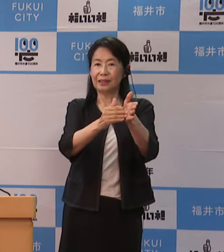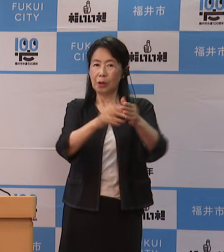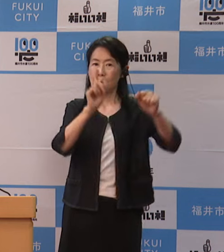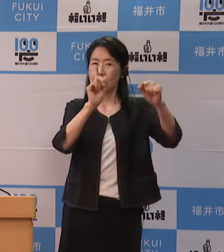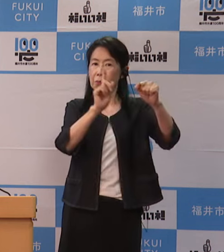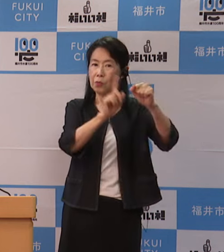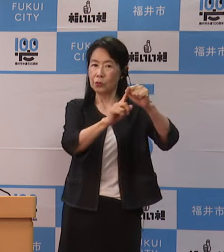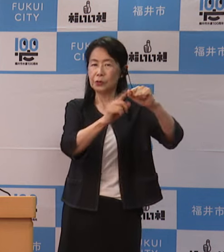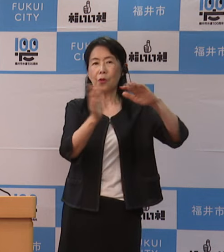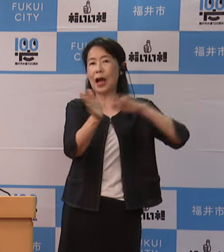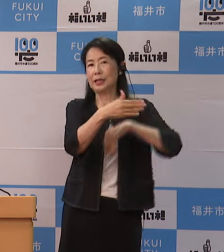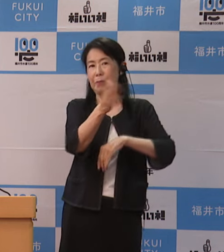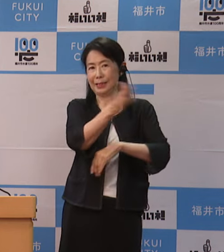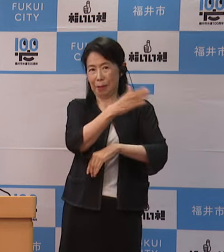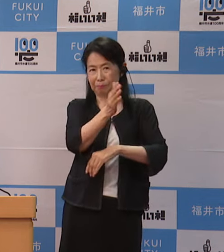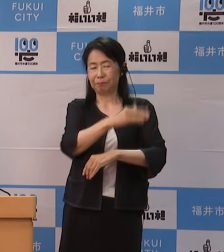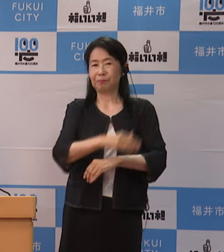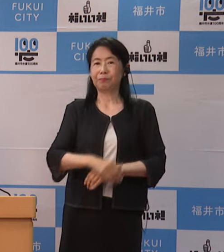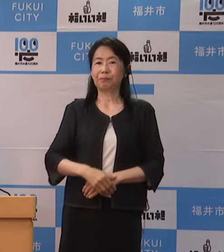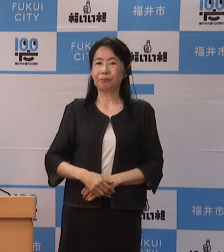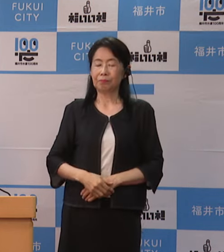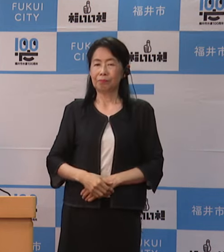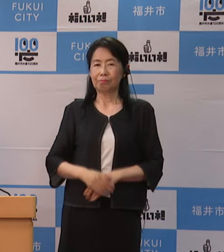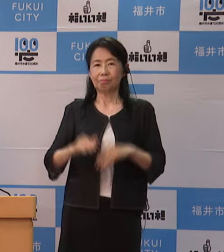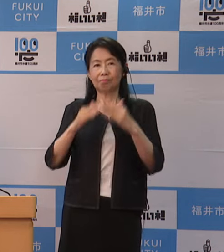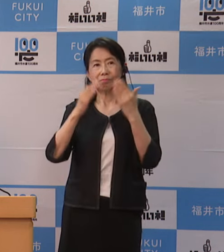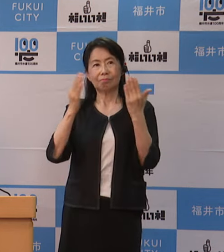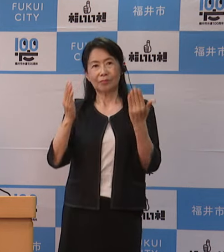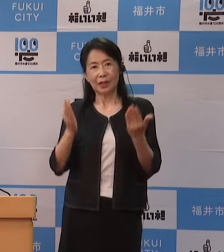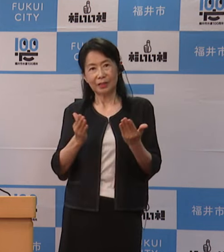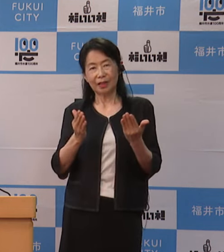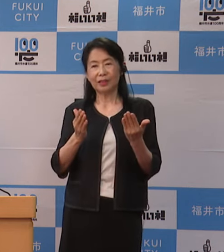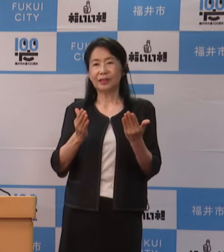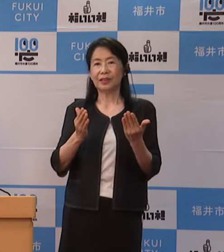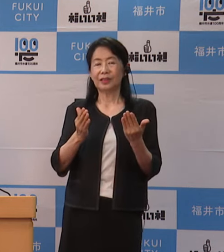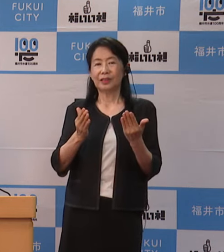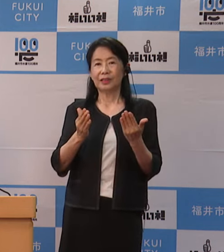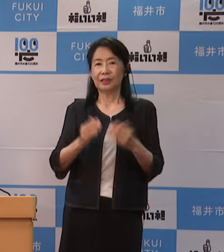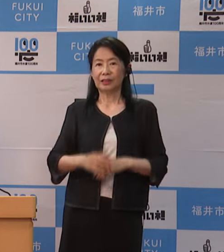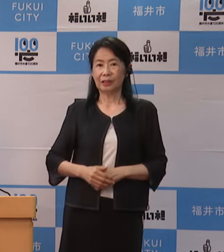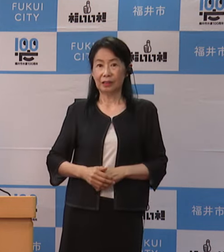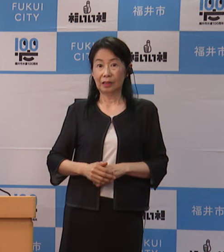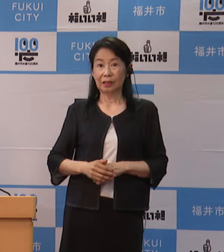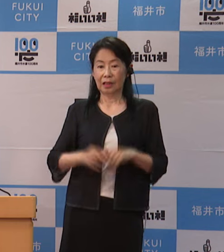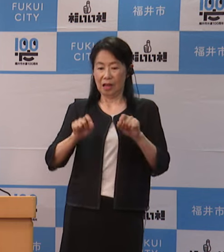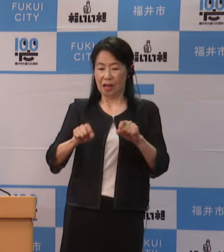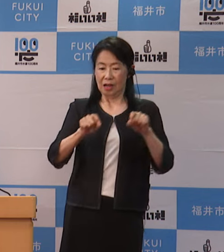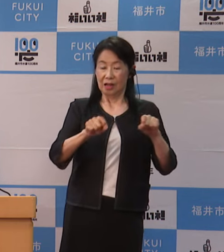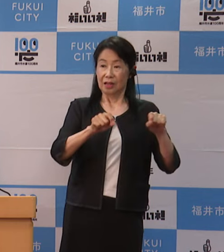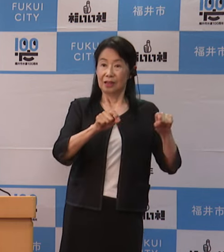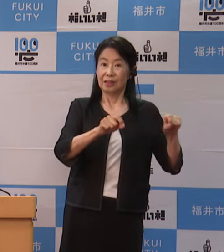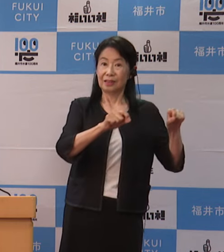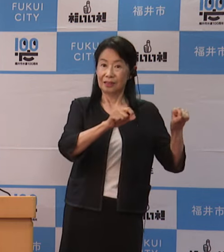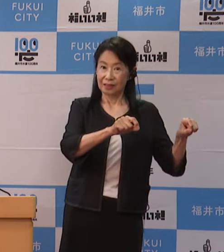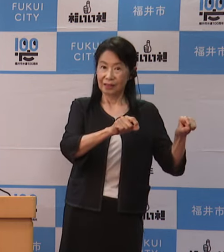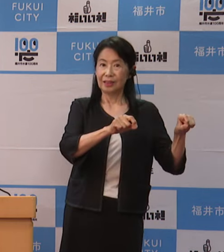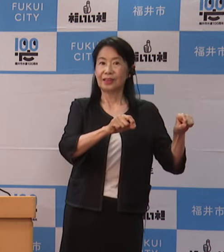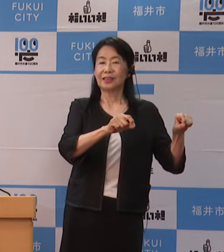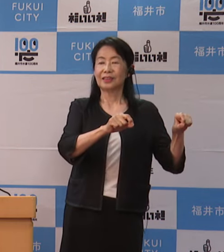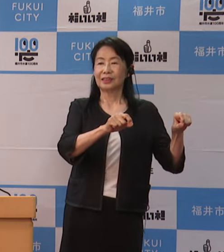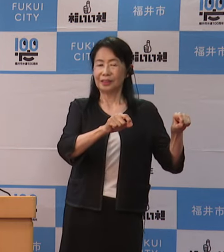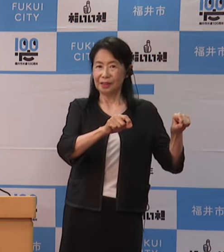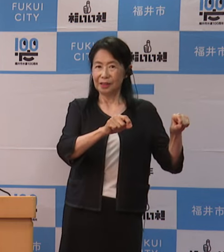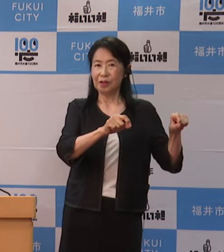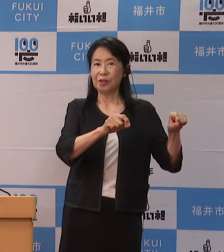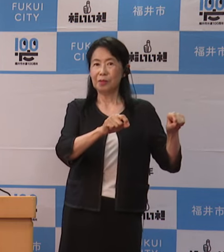目標は掲げてませんけども、大体そうですね、あまりこれ長くしてもですね、前提だけをこ